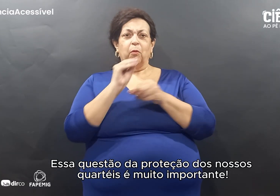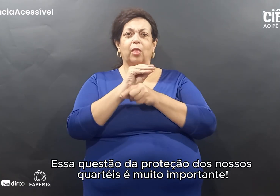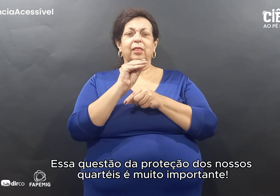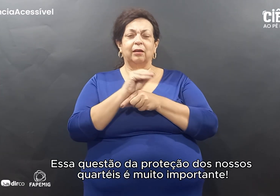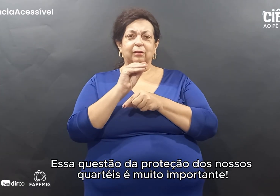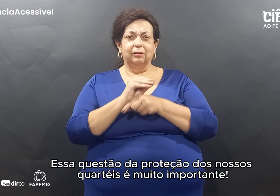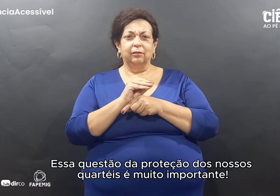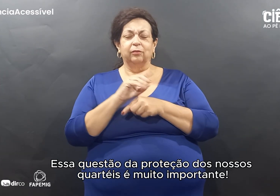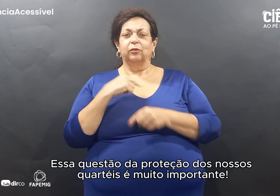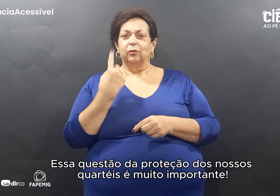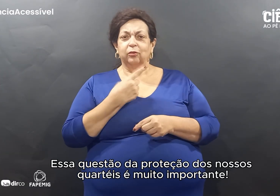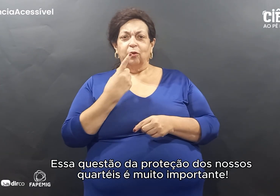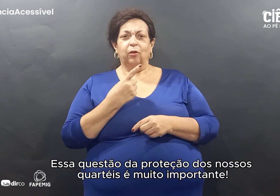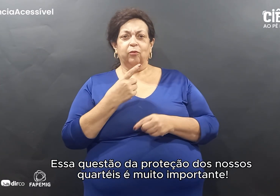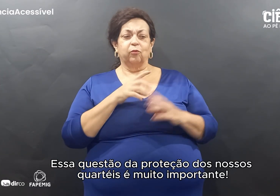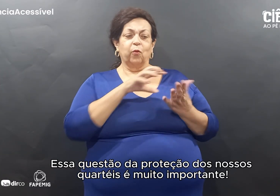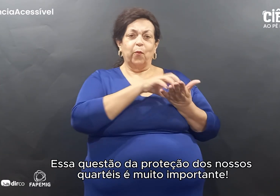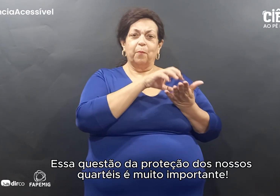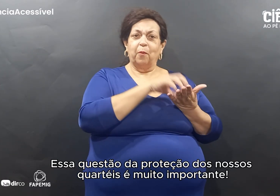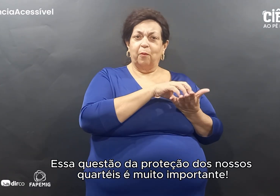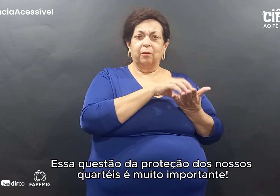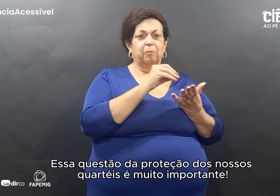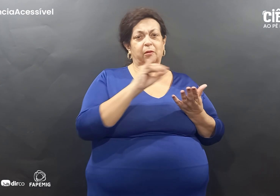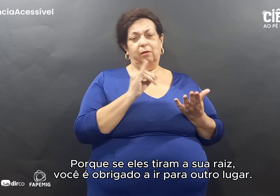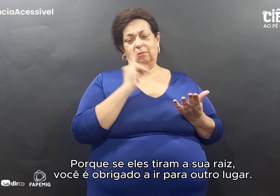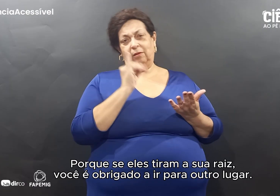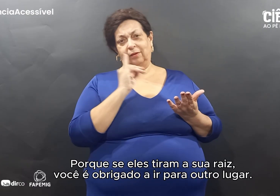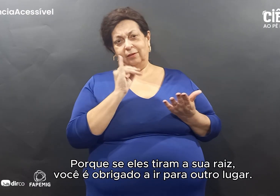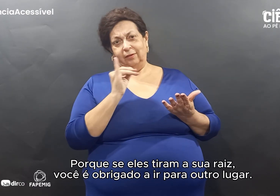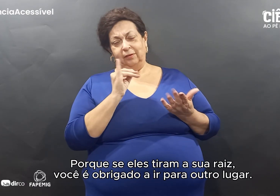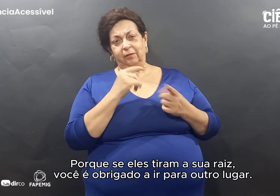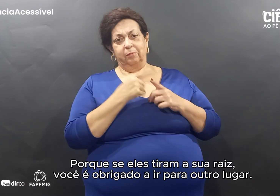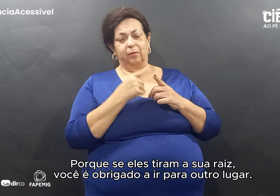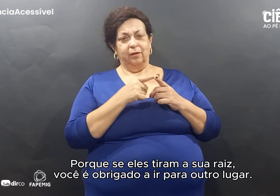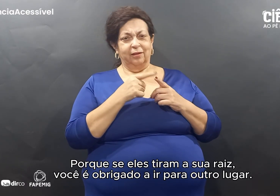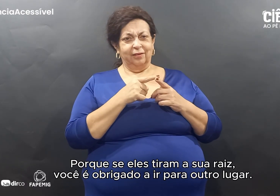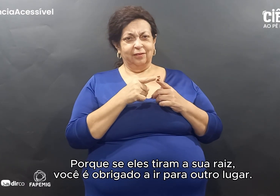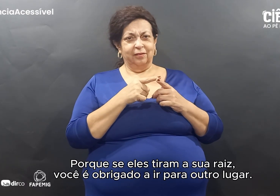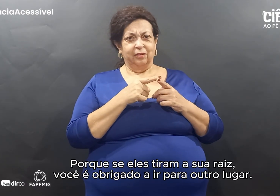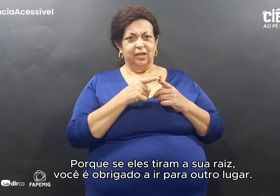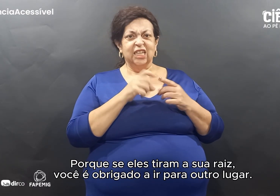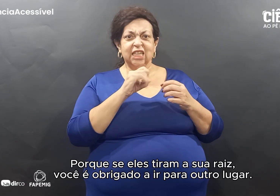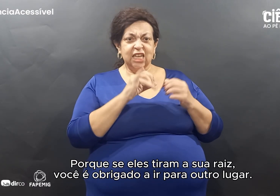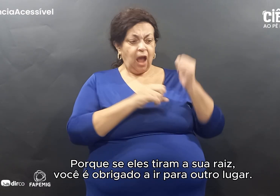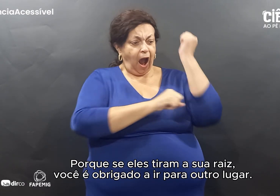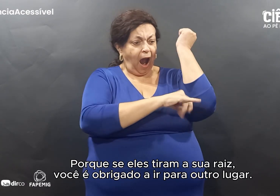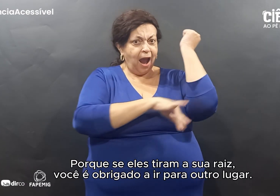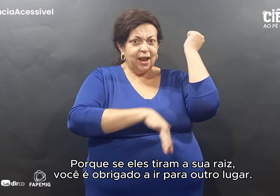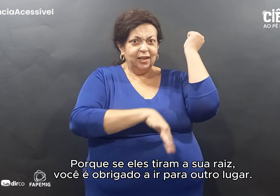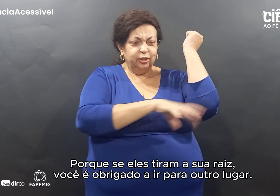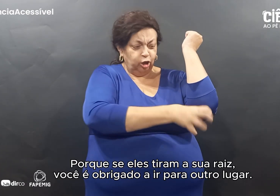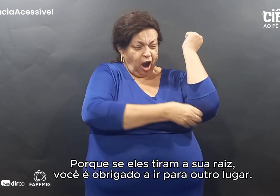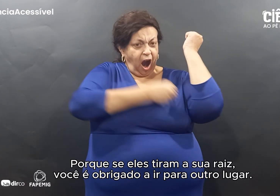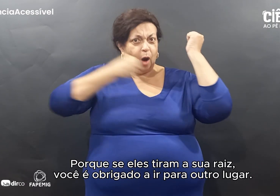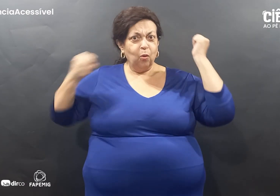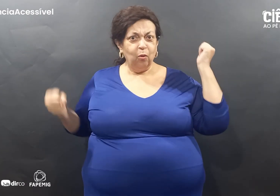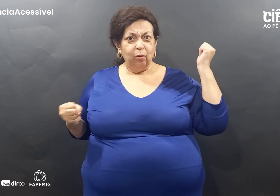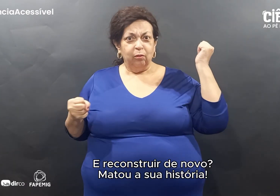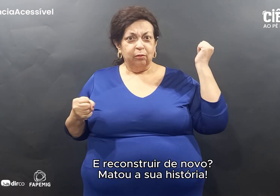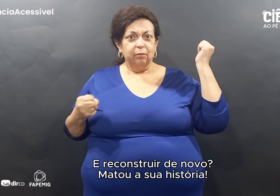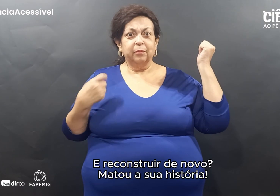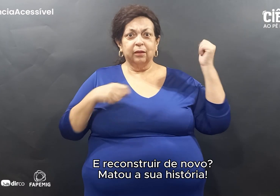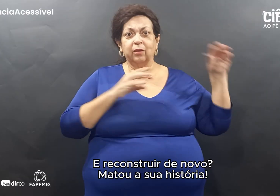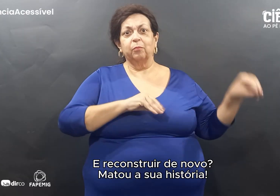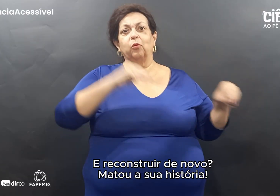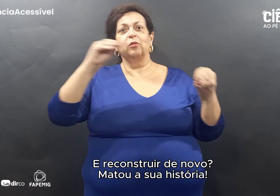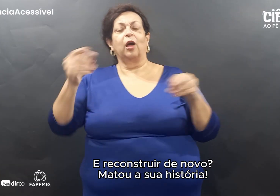proteção dos nossos quartéis é muito importante. Porque se eles tiram a sua raiz, você é obrigado a ir para outro lugar